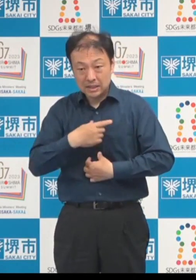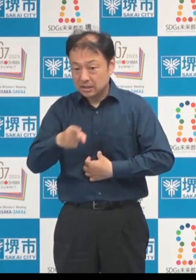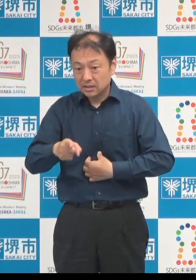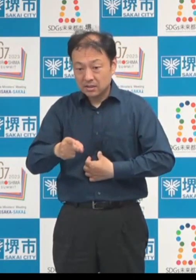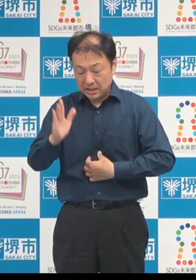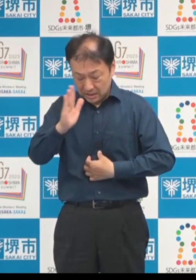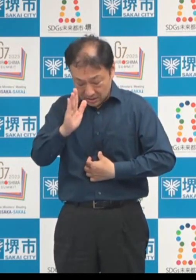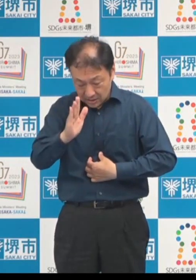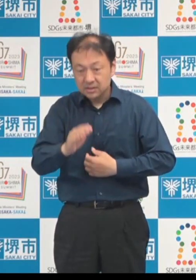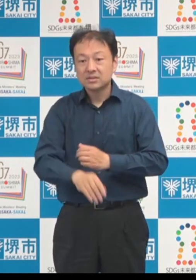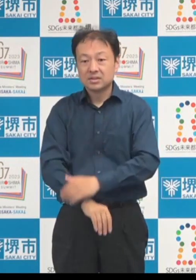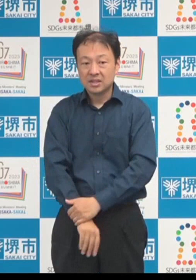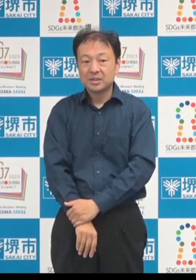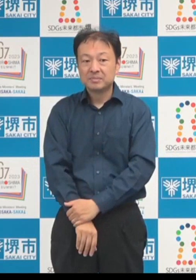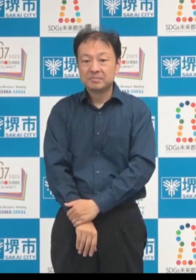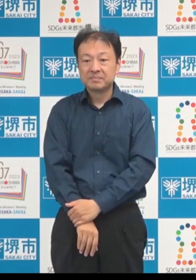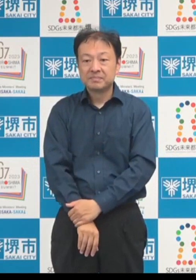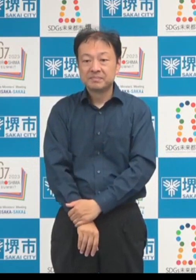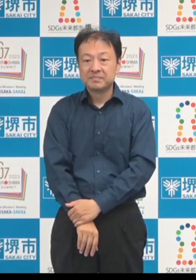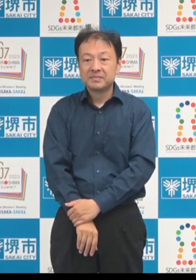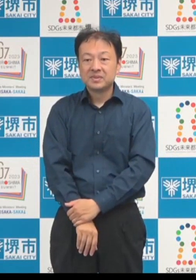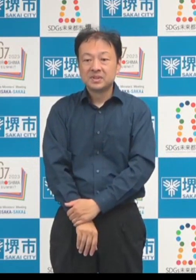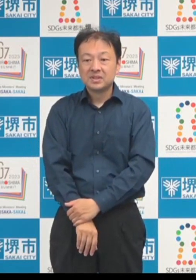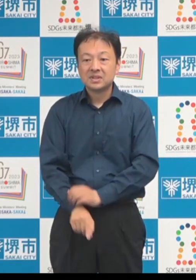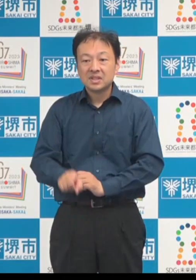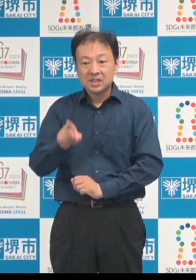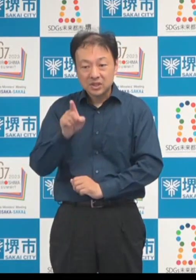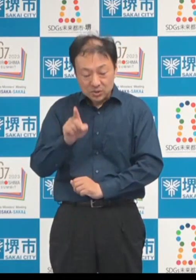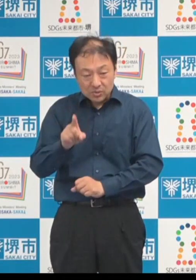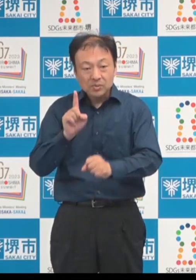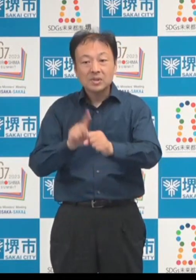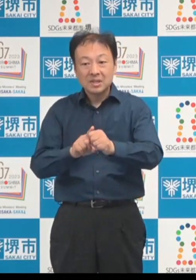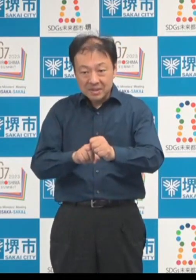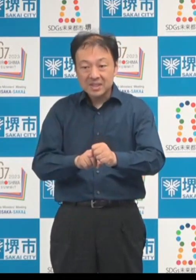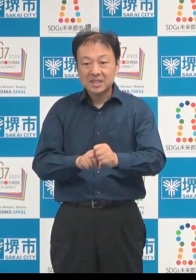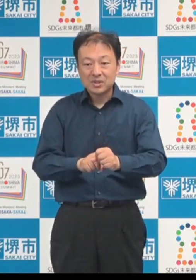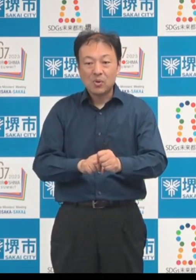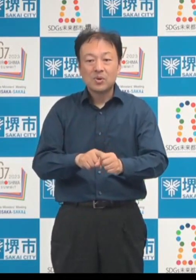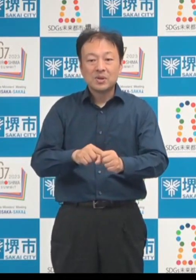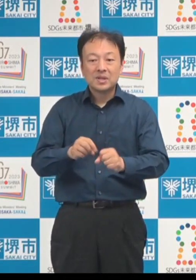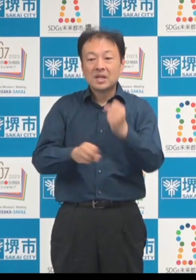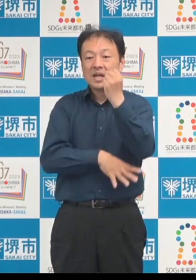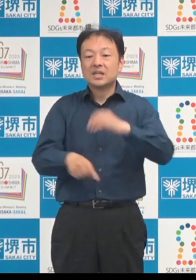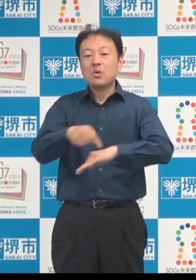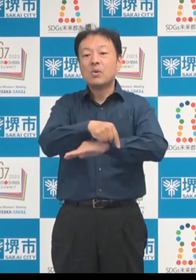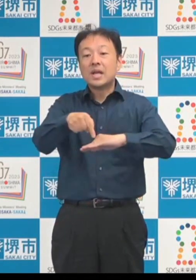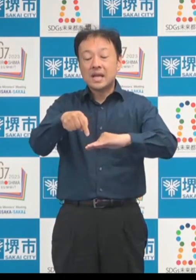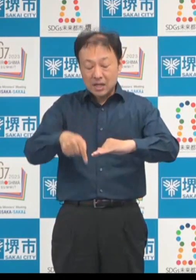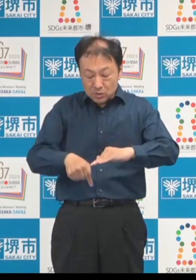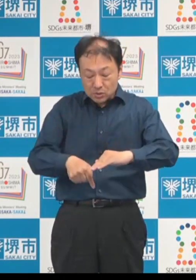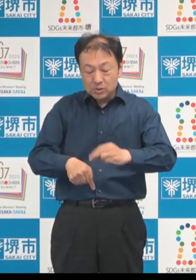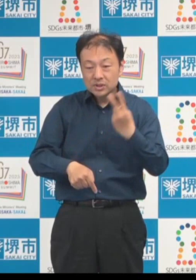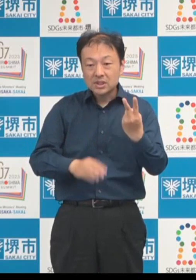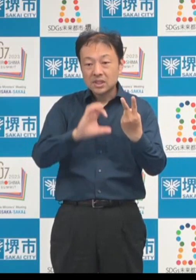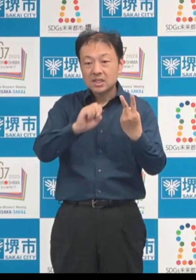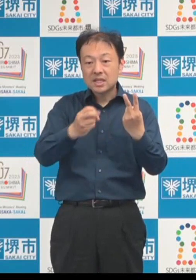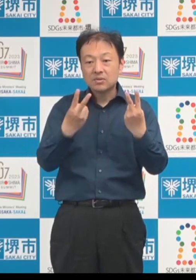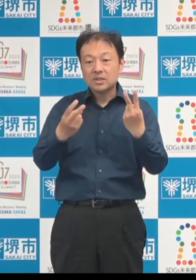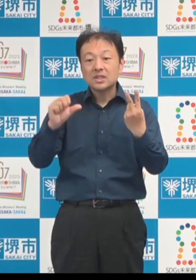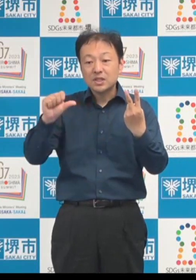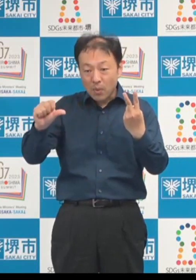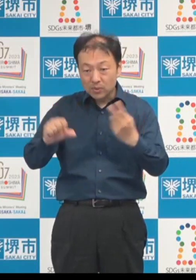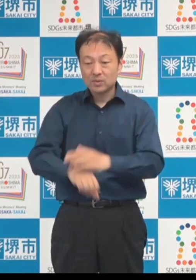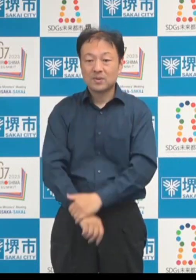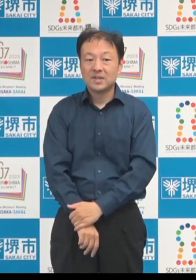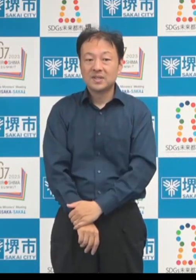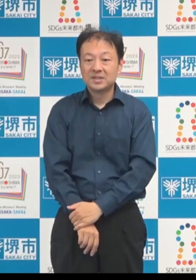えながらですね、でそこに基づいてグランドデザイン2040であったり、堺市基本計画2025、また